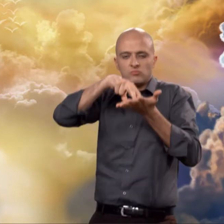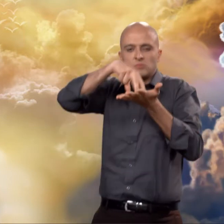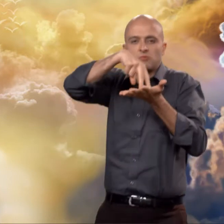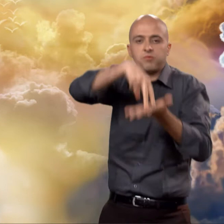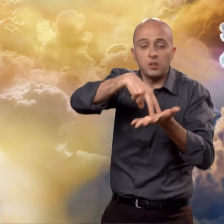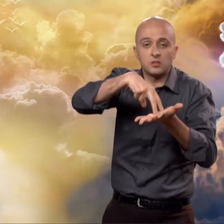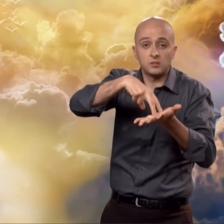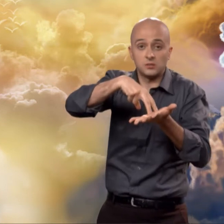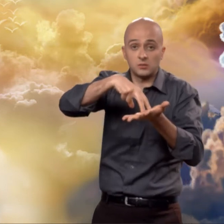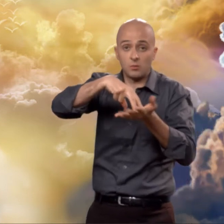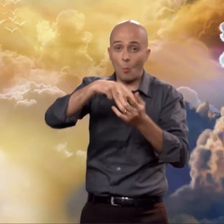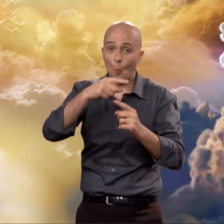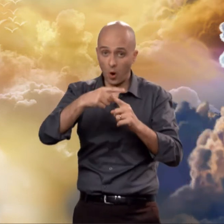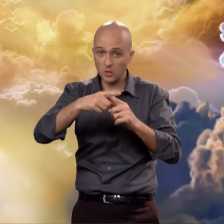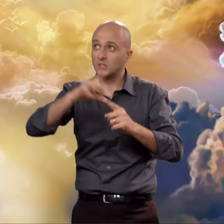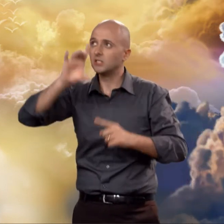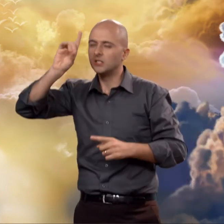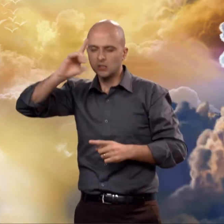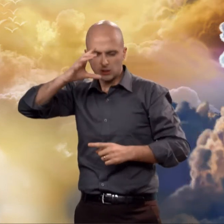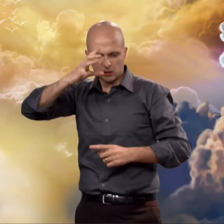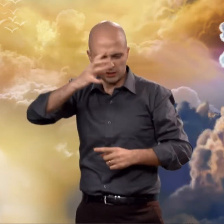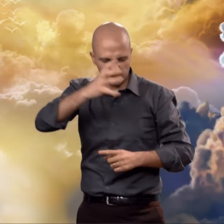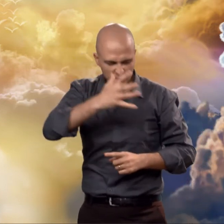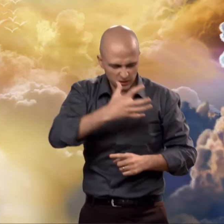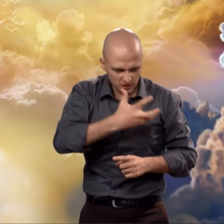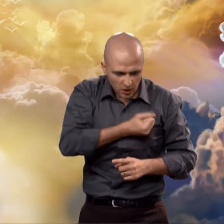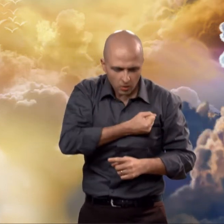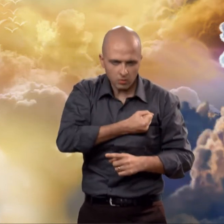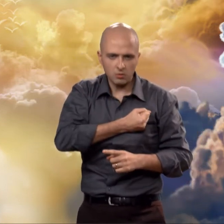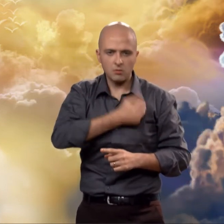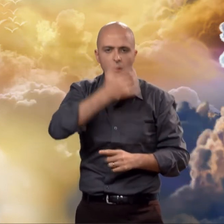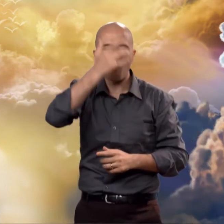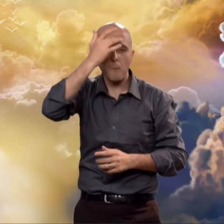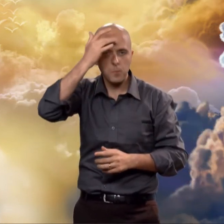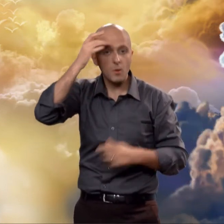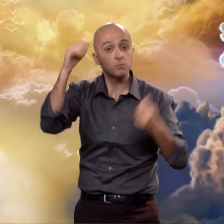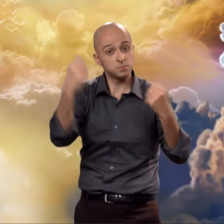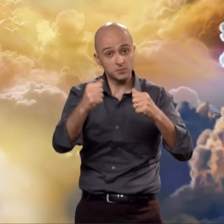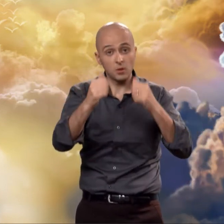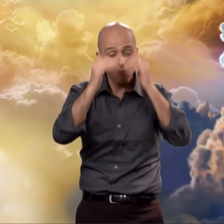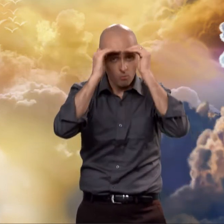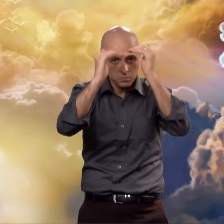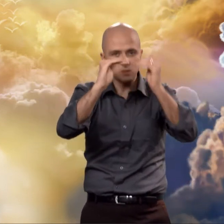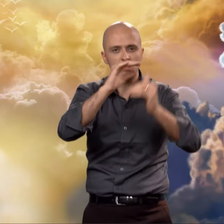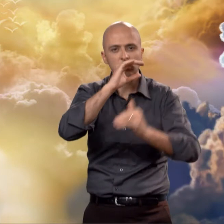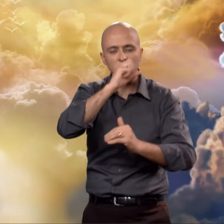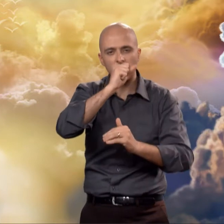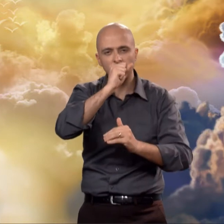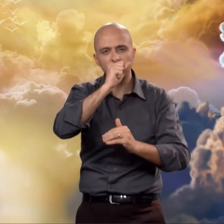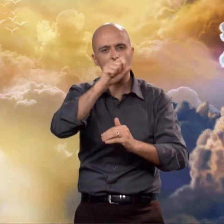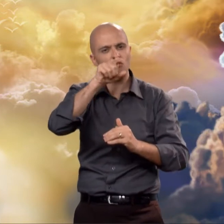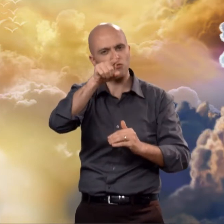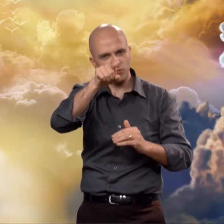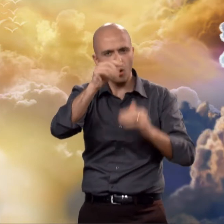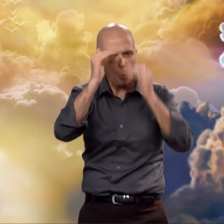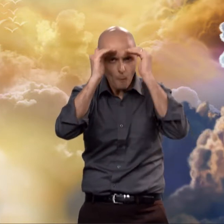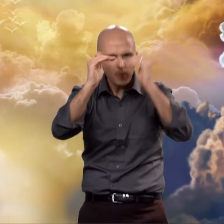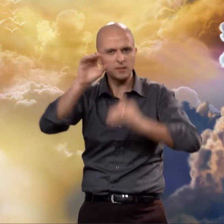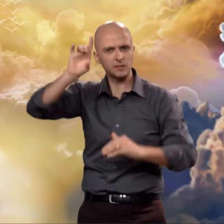esses eu trarei ao meu santo monte e lhes darei alegria em minha casa de oração. Pois a minha casa será chamada